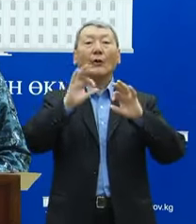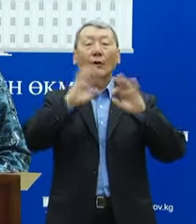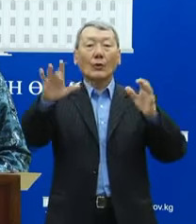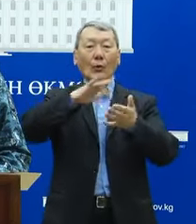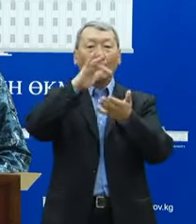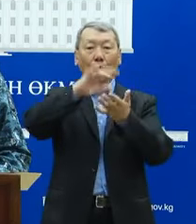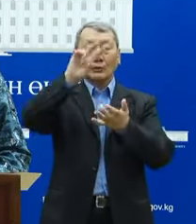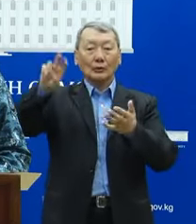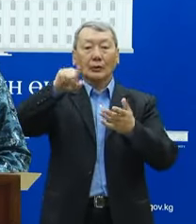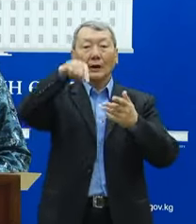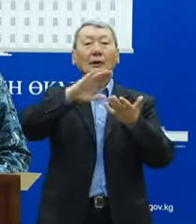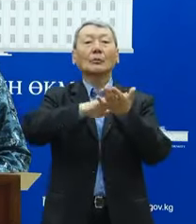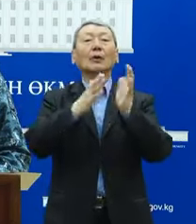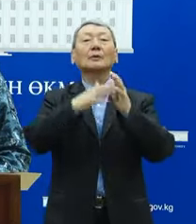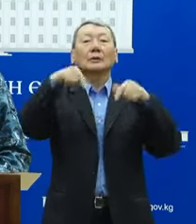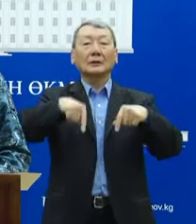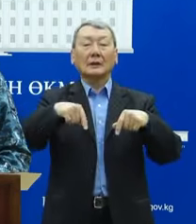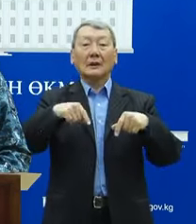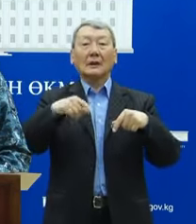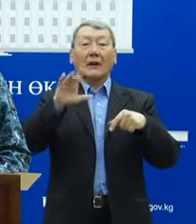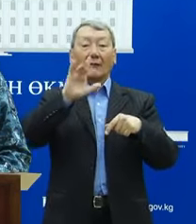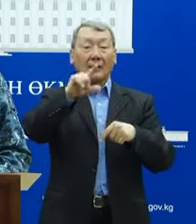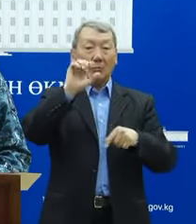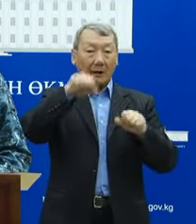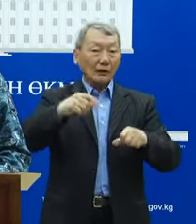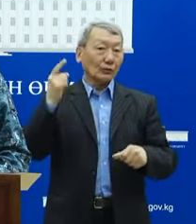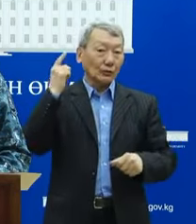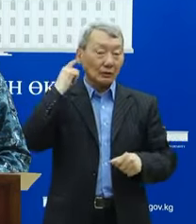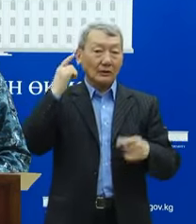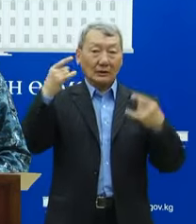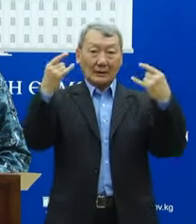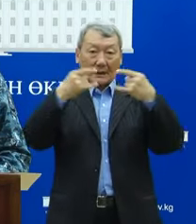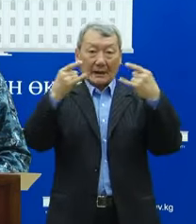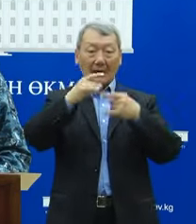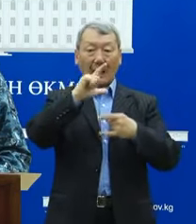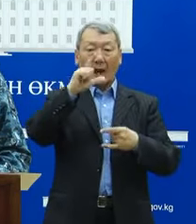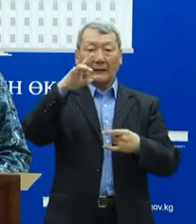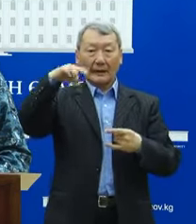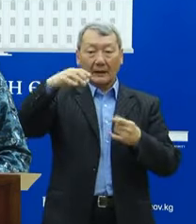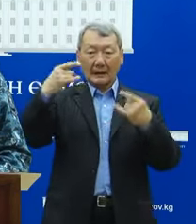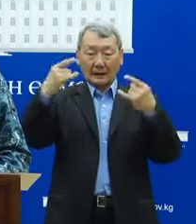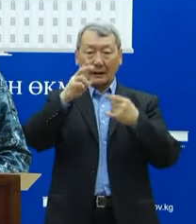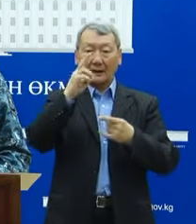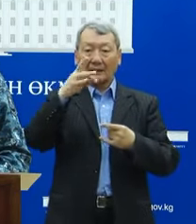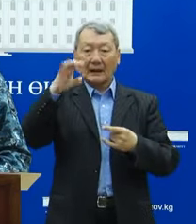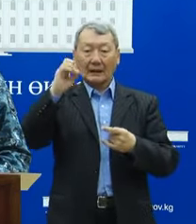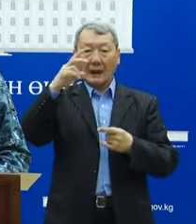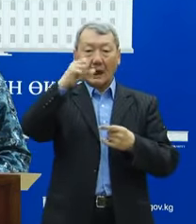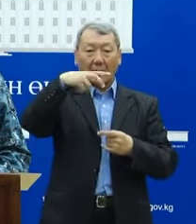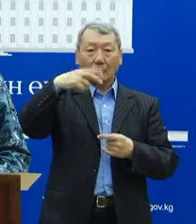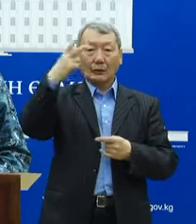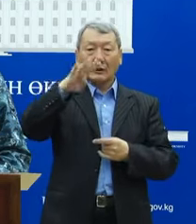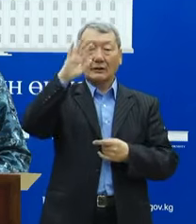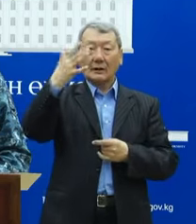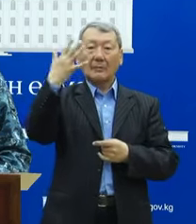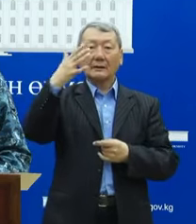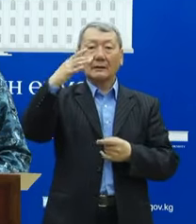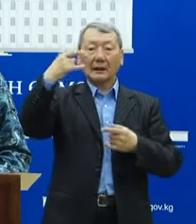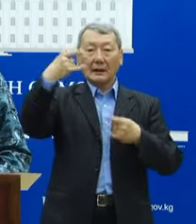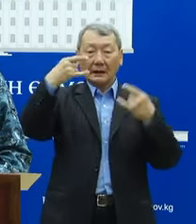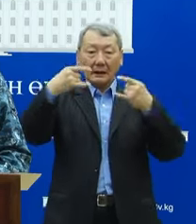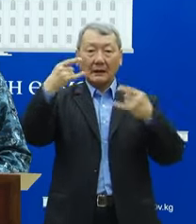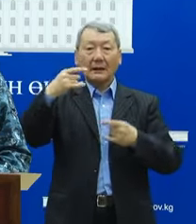городе Бишкек на сегодняшний день. Вы могли услышать на телеканалах ЛТР, КТРК, Алатау 24, Пирамида, 5-й канал,